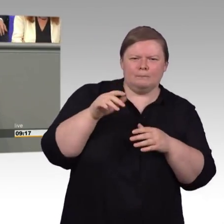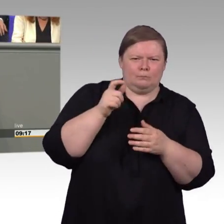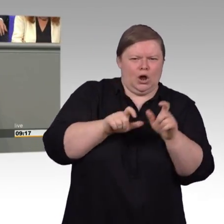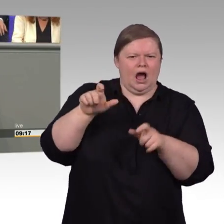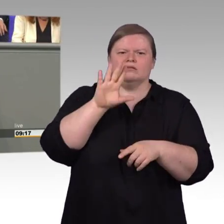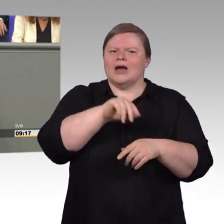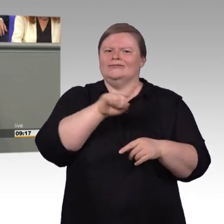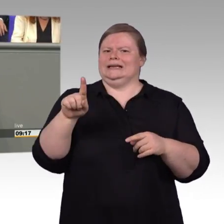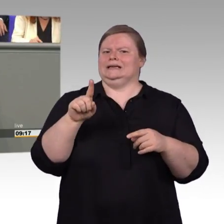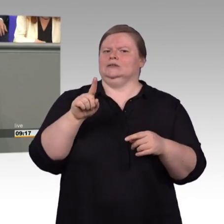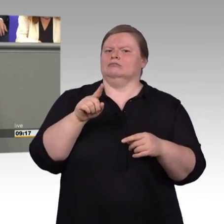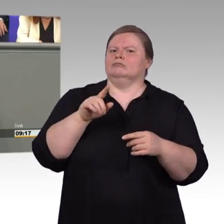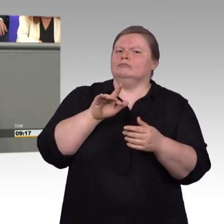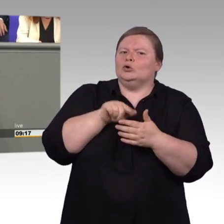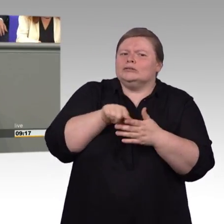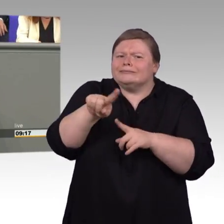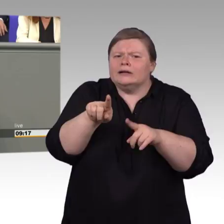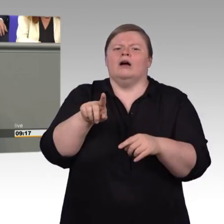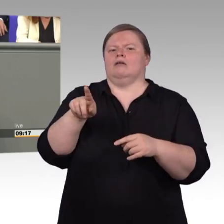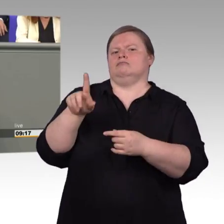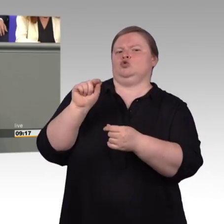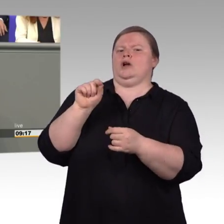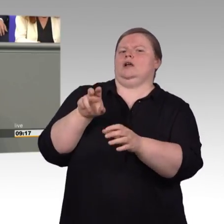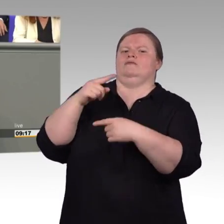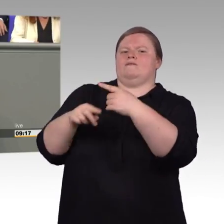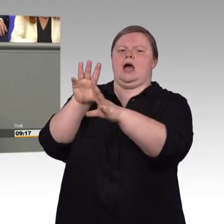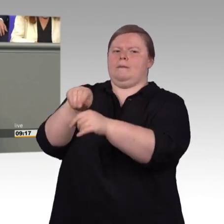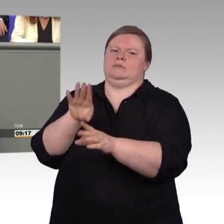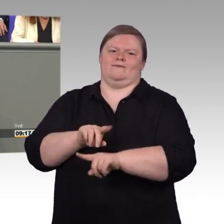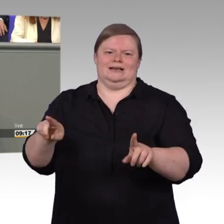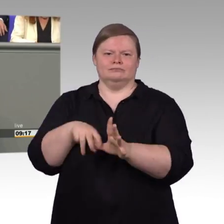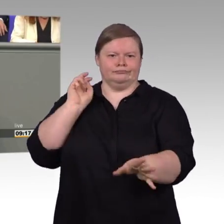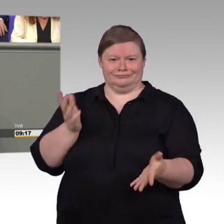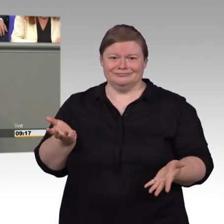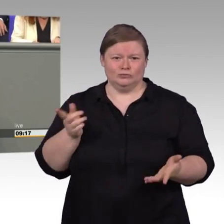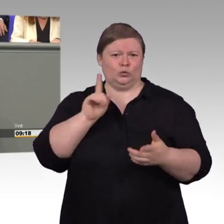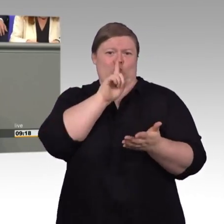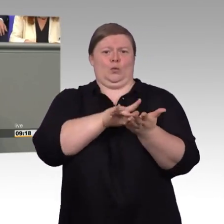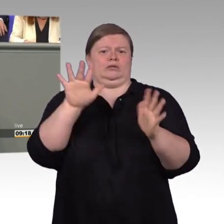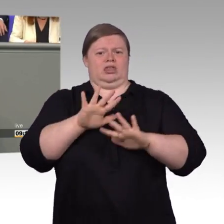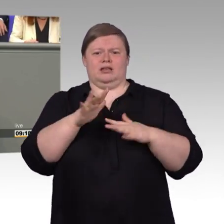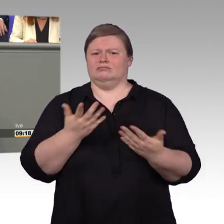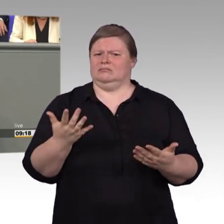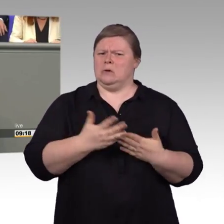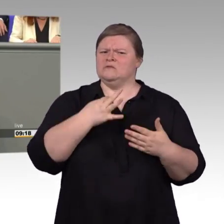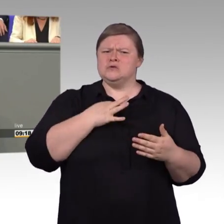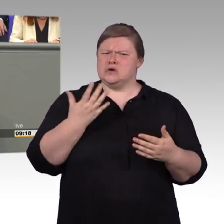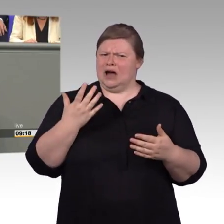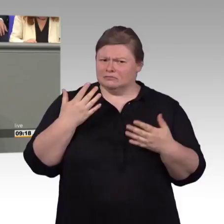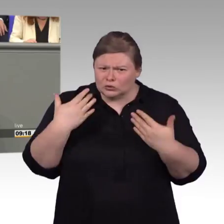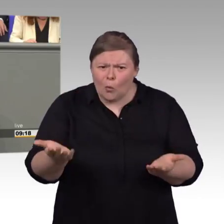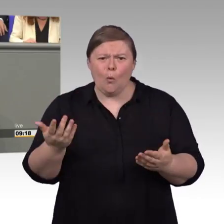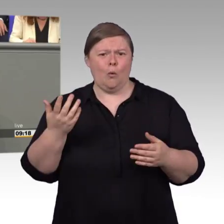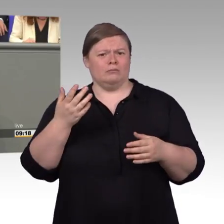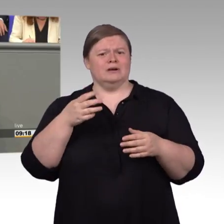werden. Die Identitätsfeststellung des klagenden Bürgers sollte, wie von den Verbraucherverbänden vorgeschlagen,